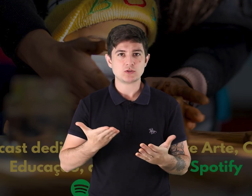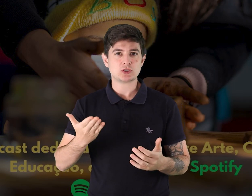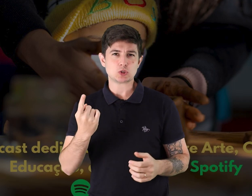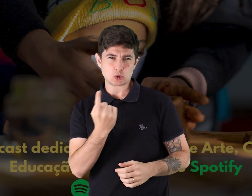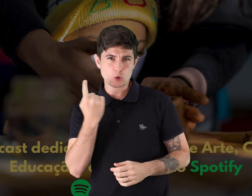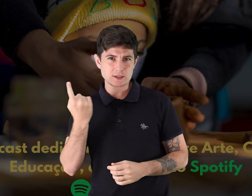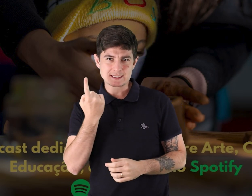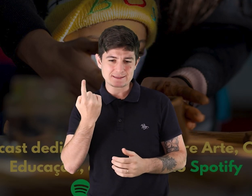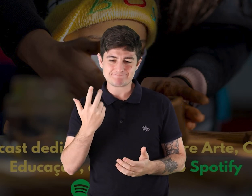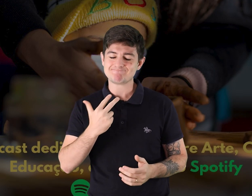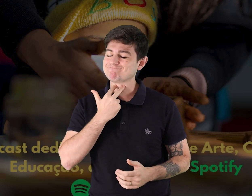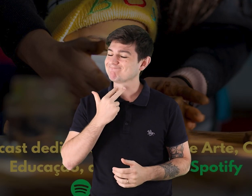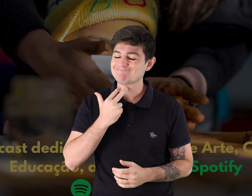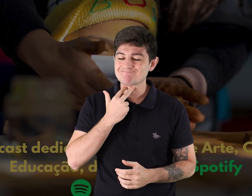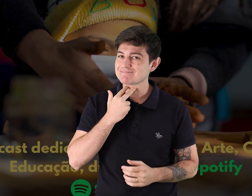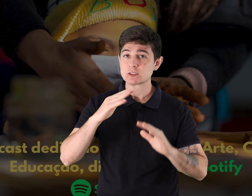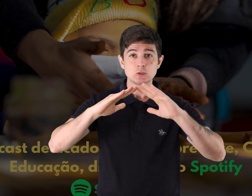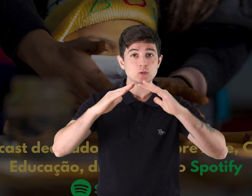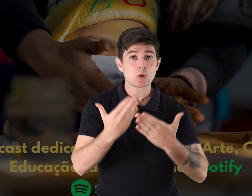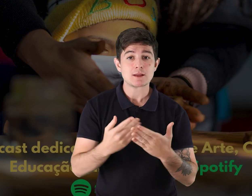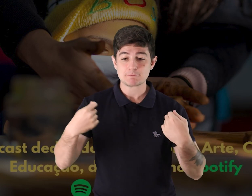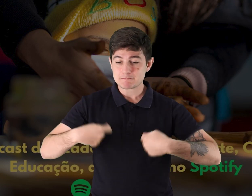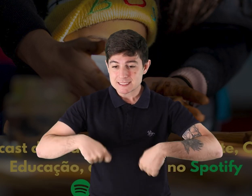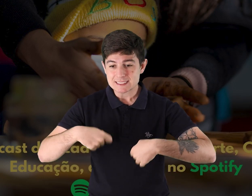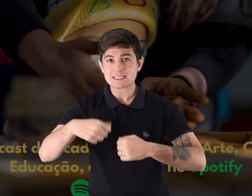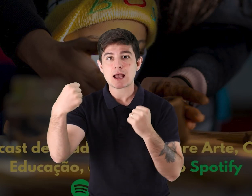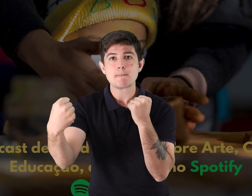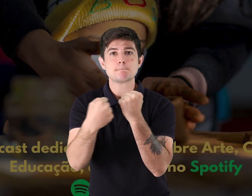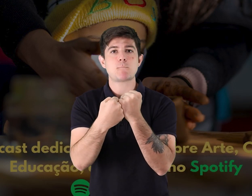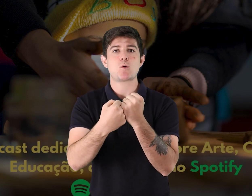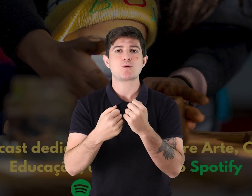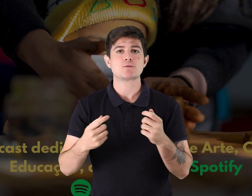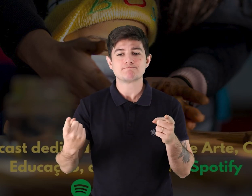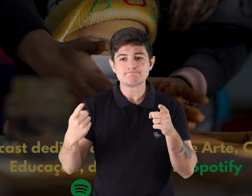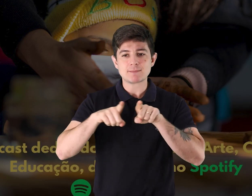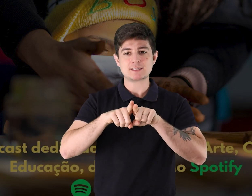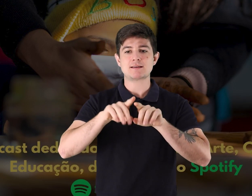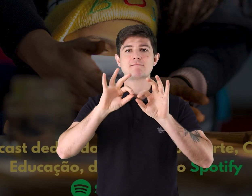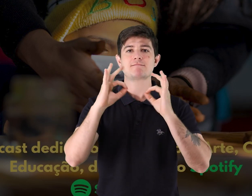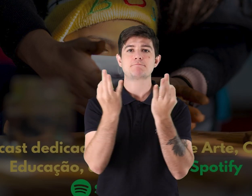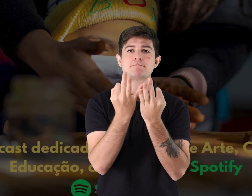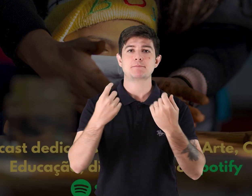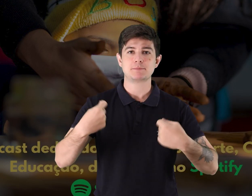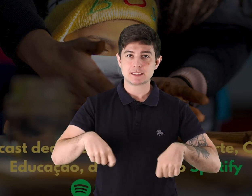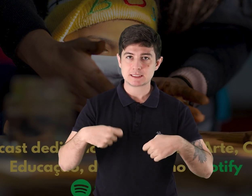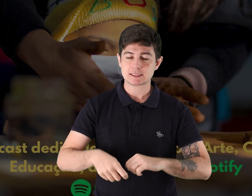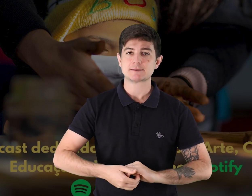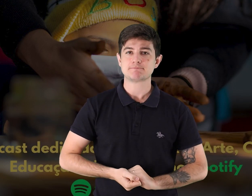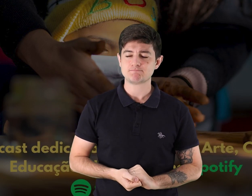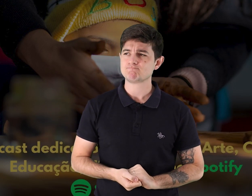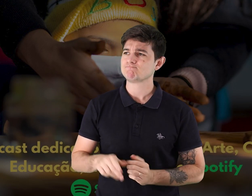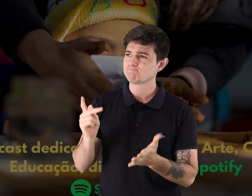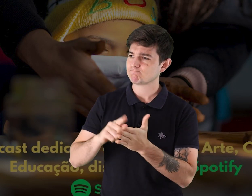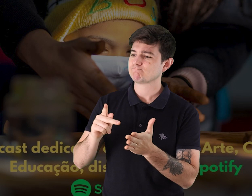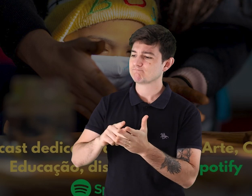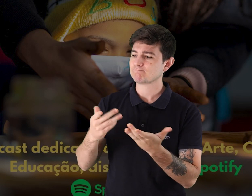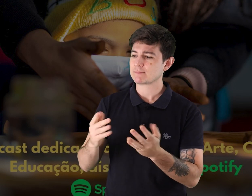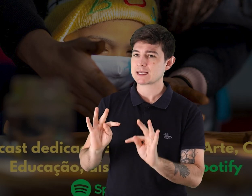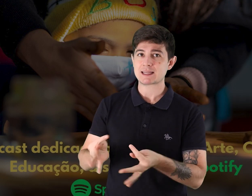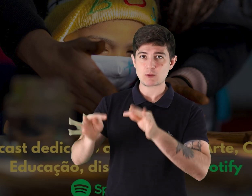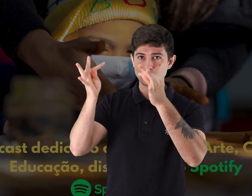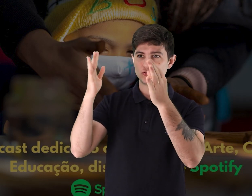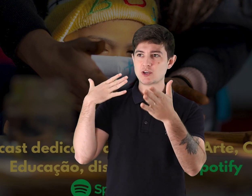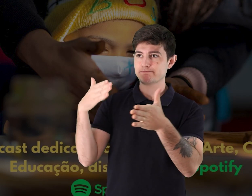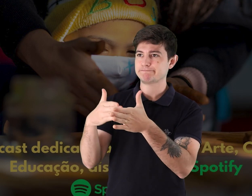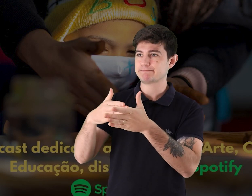tem como a escola hoje caminhar sozinha, ela precisa do apoio e da parceria da